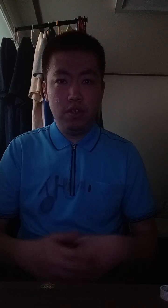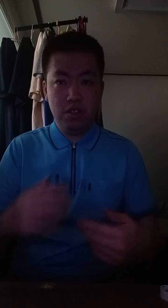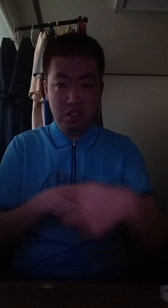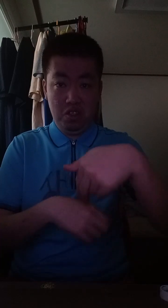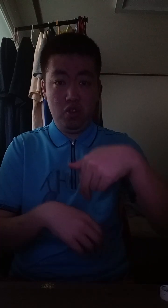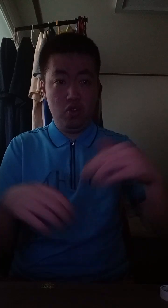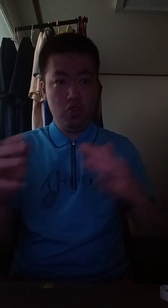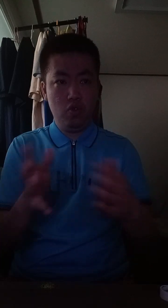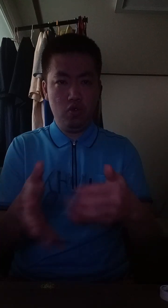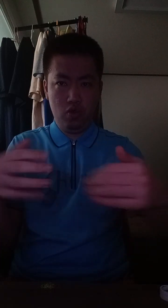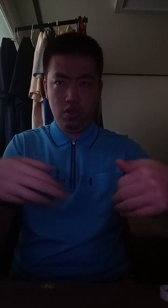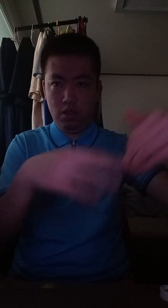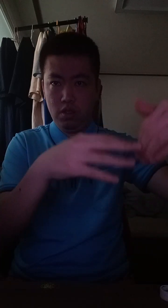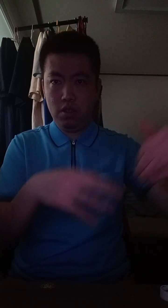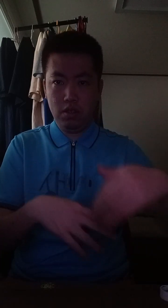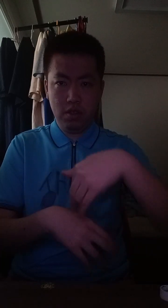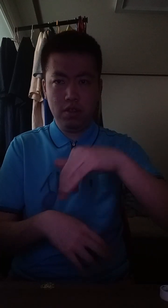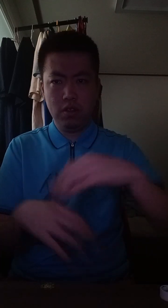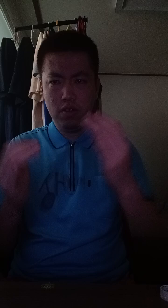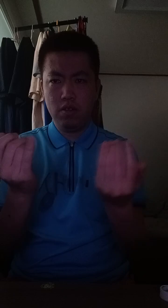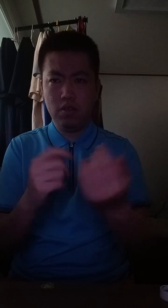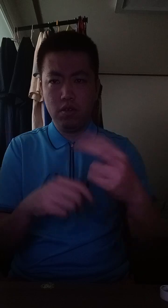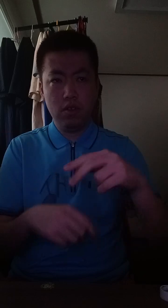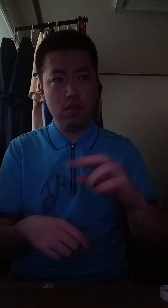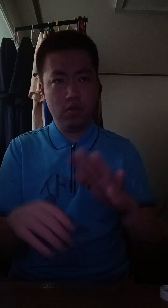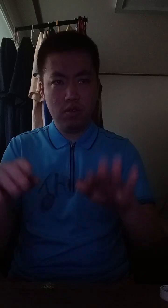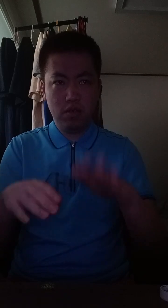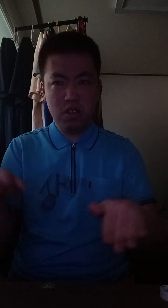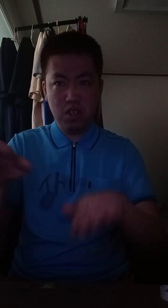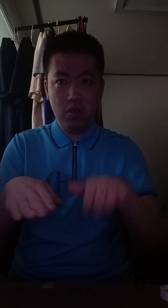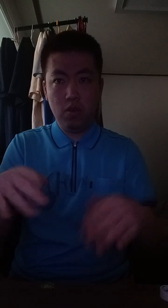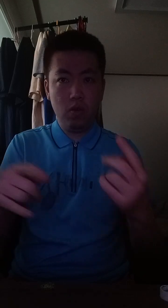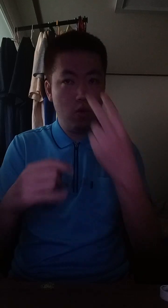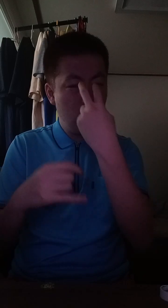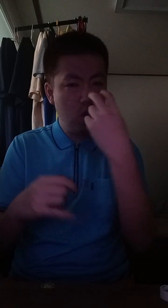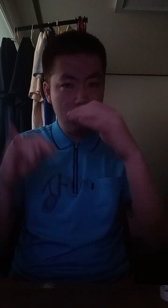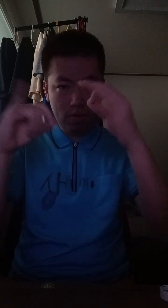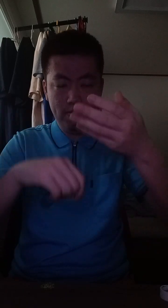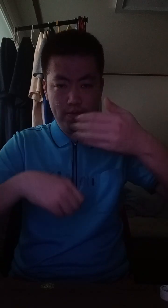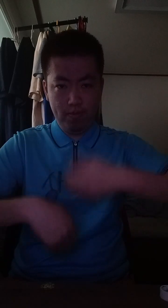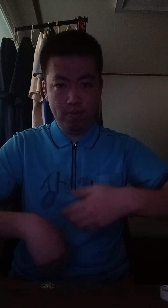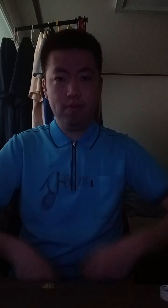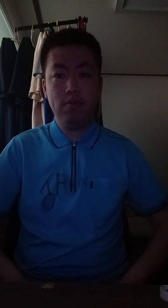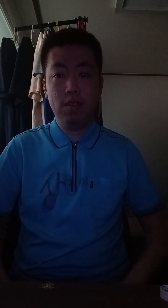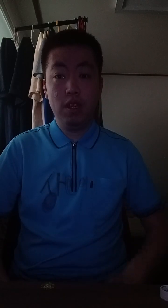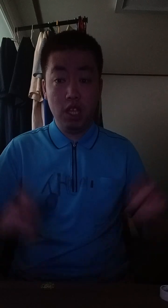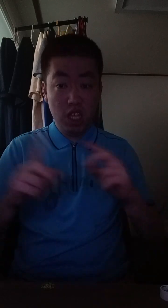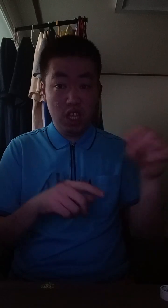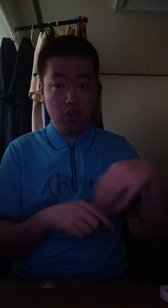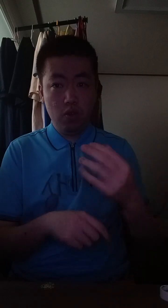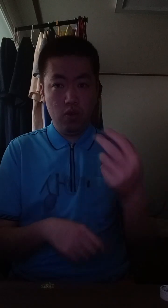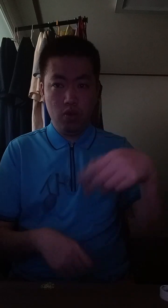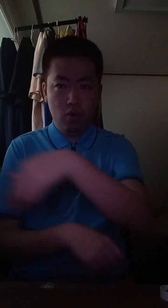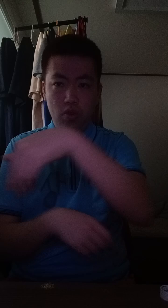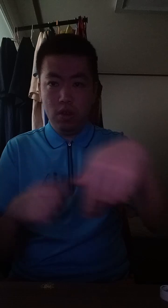지하철역에서 전동차 타실 때 상황이 어렵더라도 발 디딜 부분은 꼭 잘 살피셔야겠습니다. 승강장과 열차 사이 틈에 발이